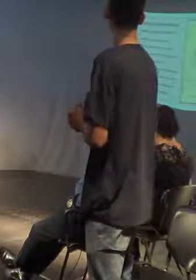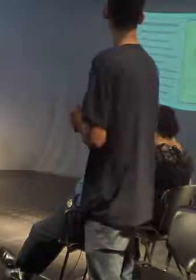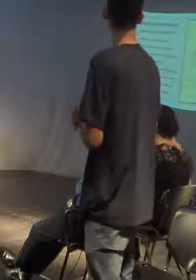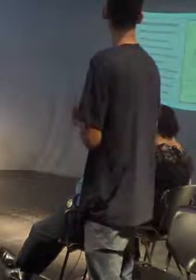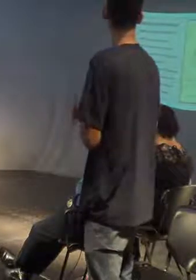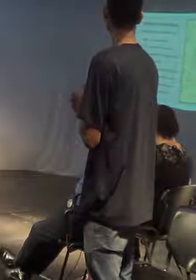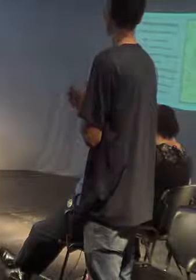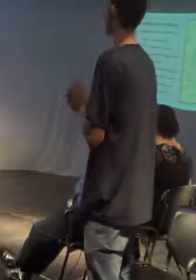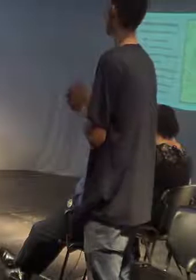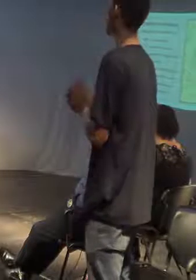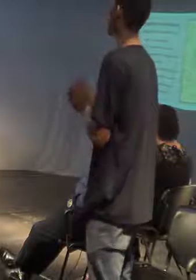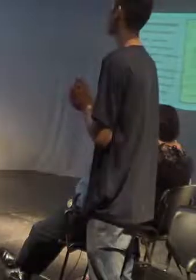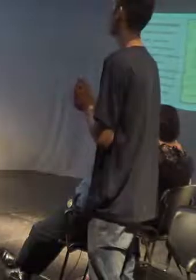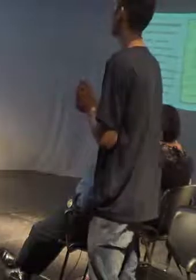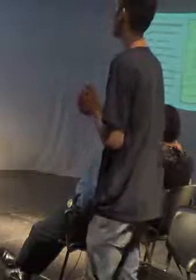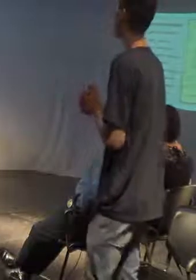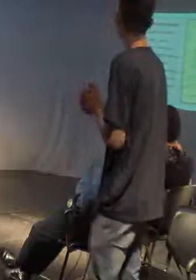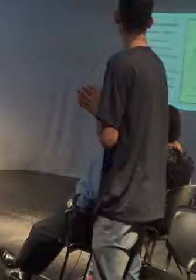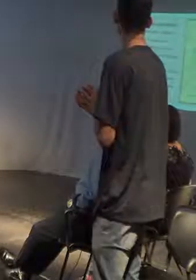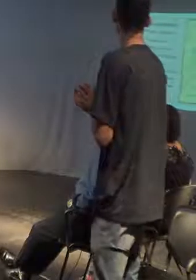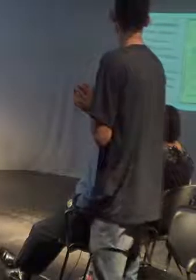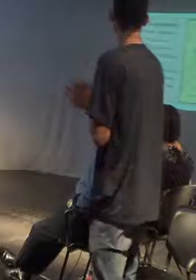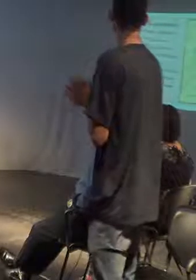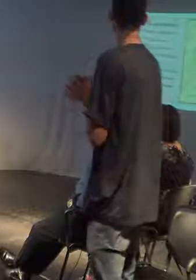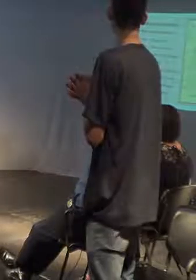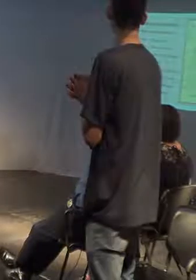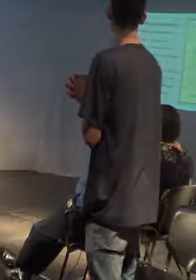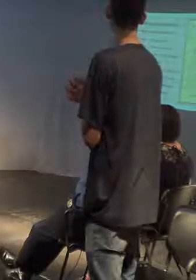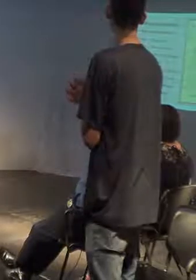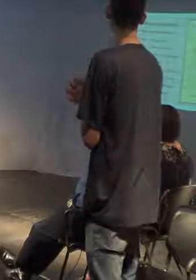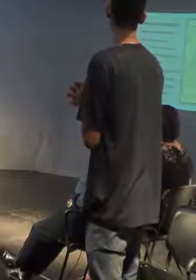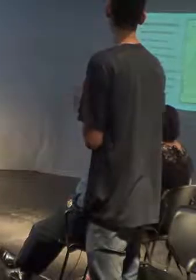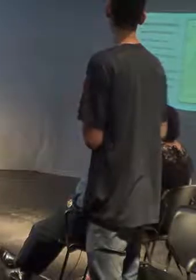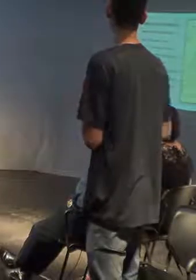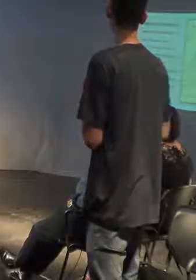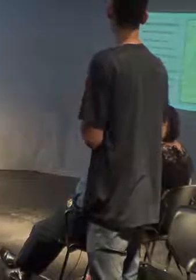que é a área lá. Então essas são as propostas que